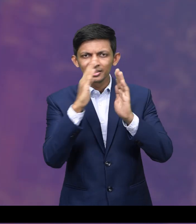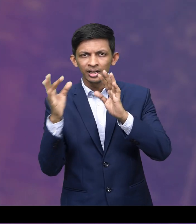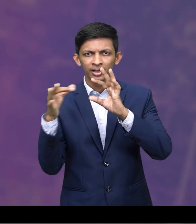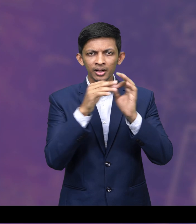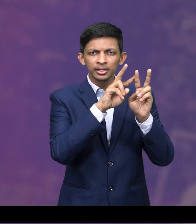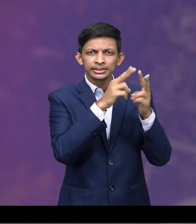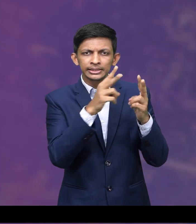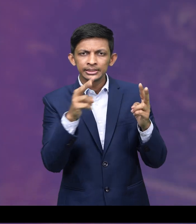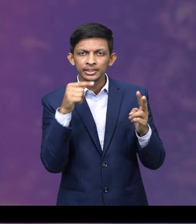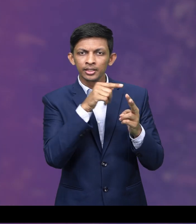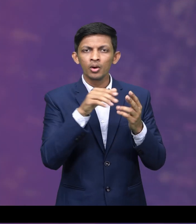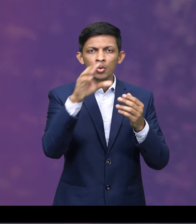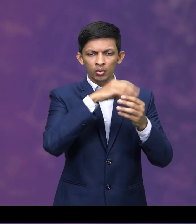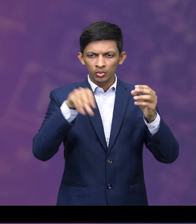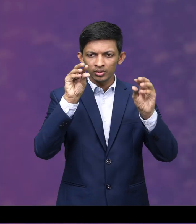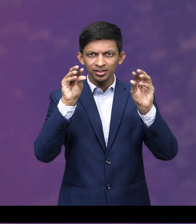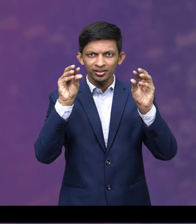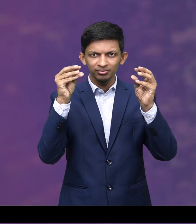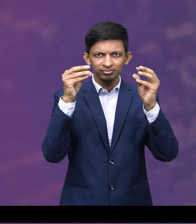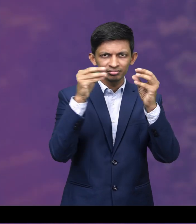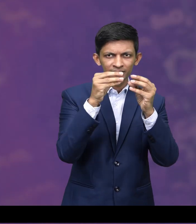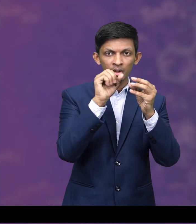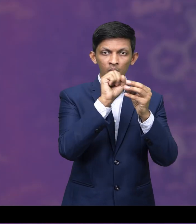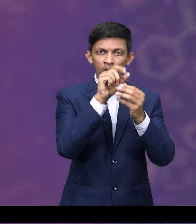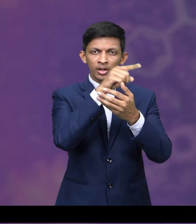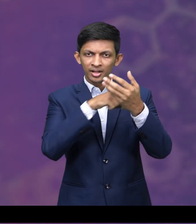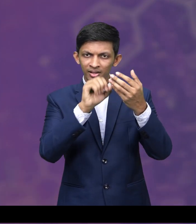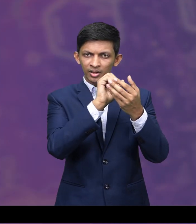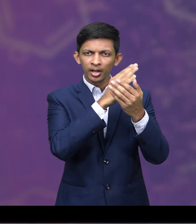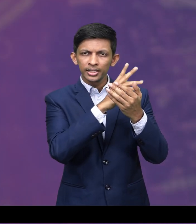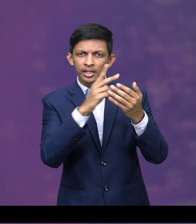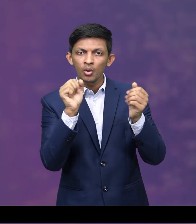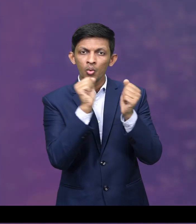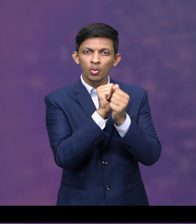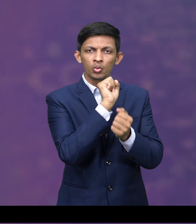సంబంధించి తులనాత్మక స్థాయిని కలిగి ఉండవలసిన అవసరం ఉంది.